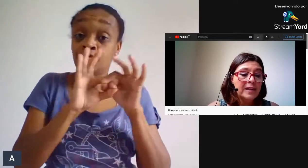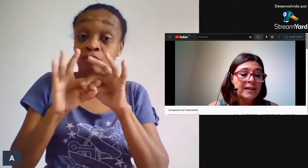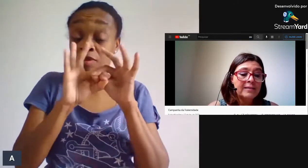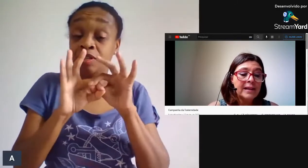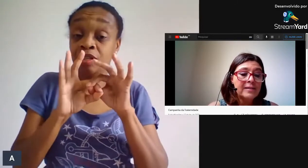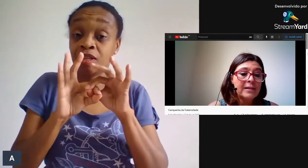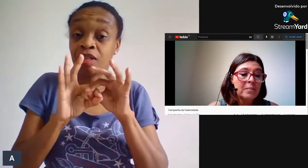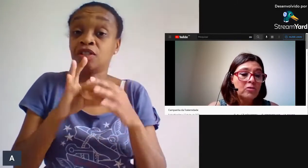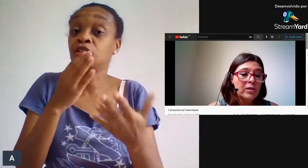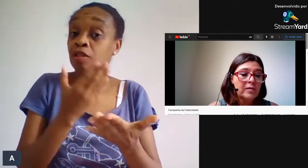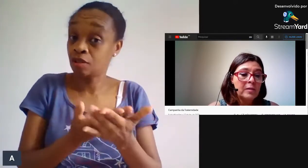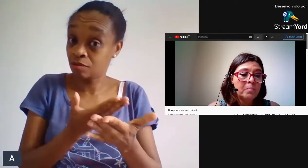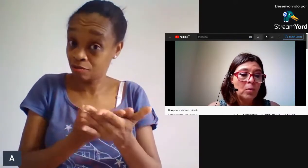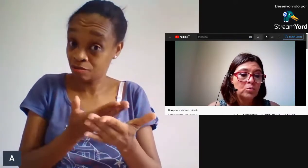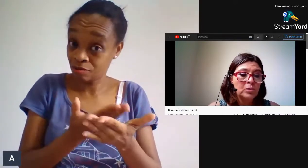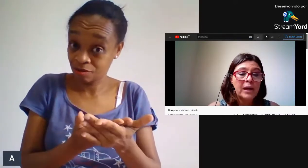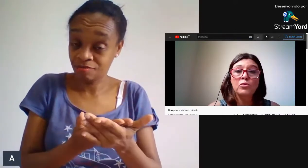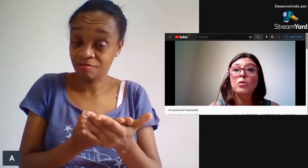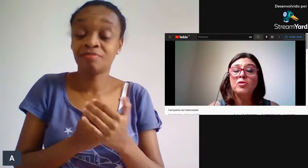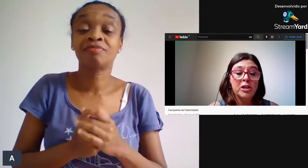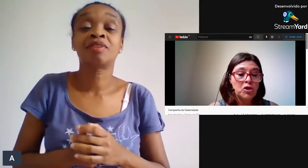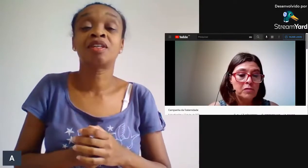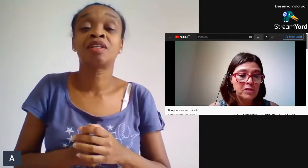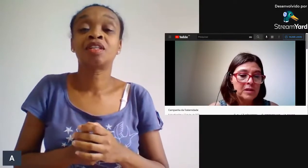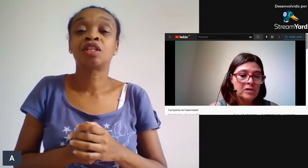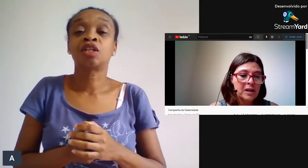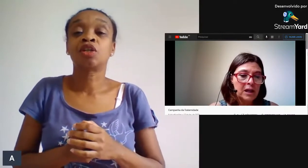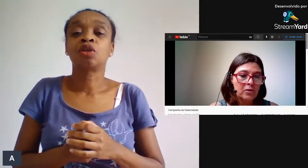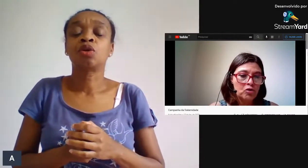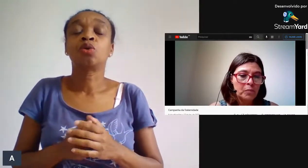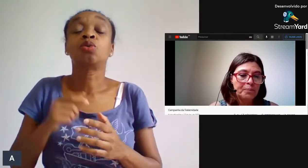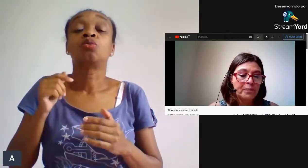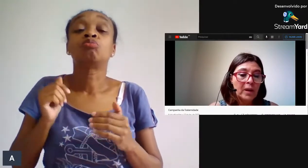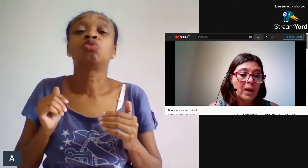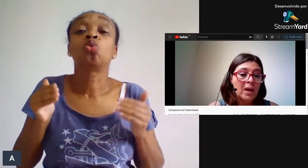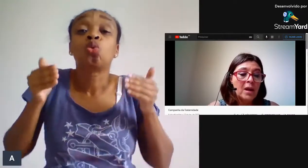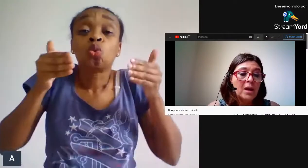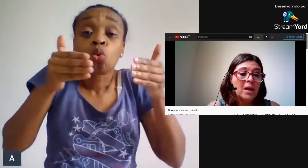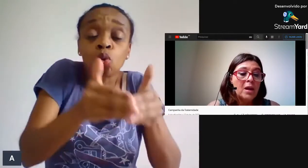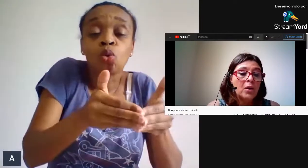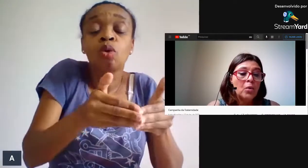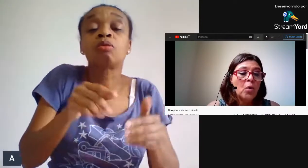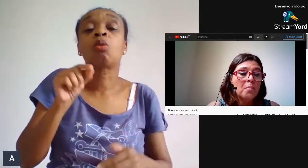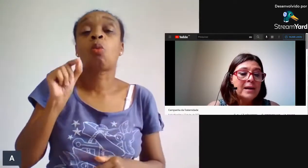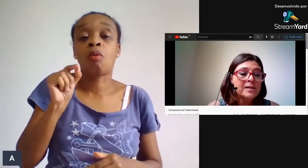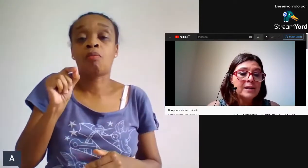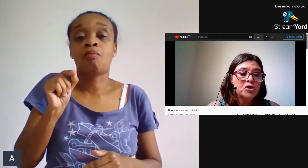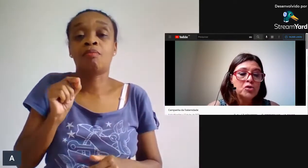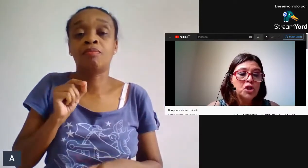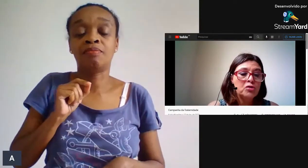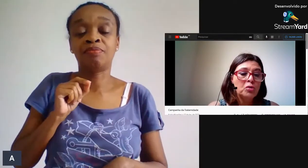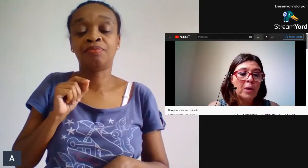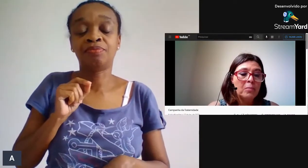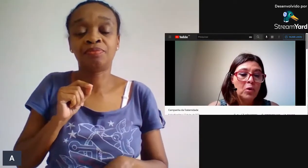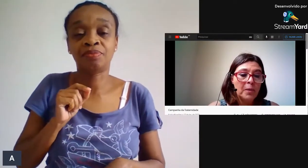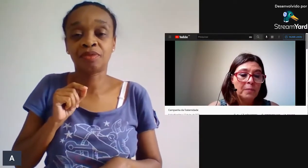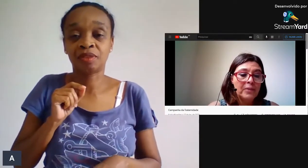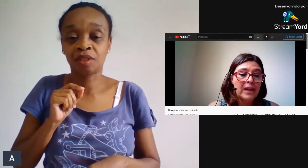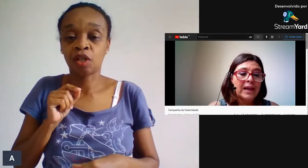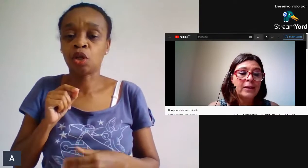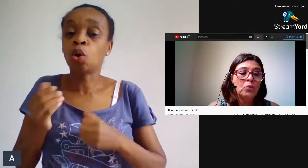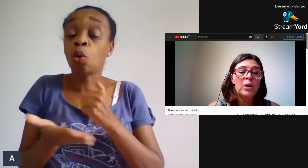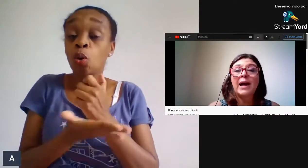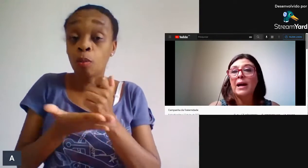Esse ano vai tratar exatamente desse ponto, né? Os objetivos são os seguintes: com base na justiça e no